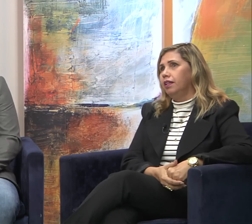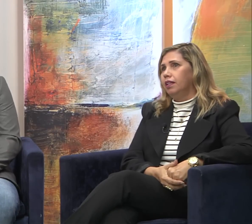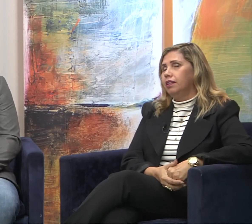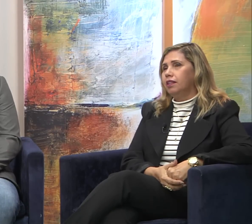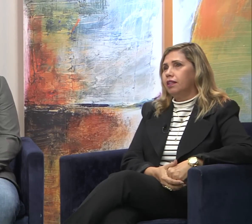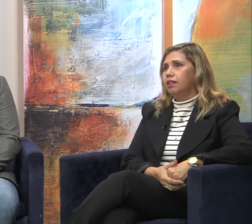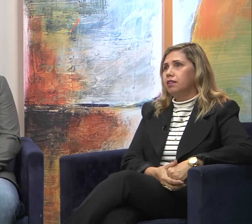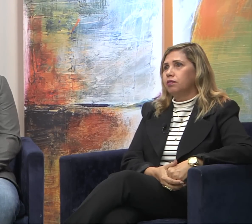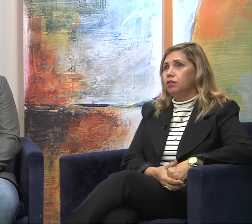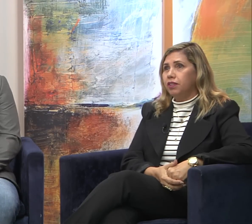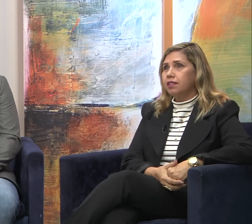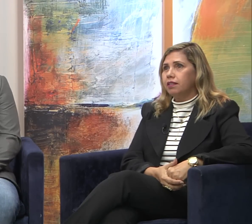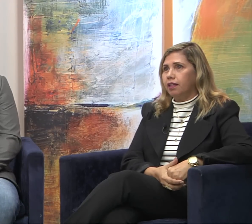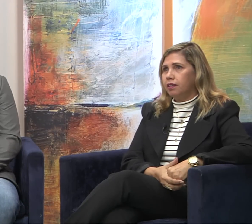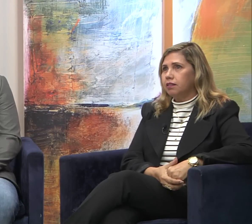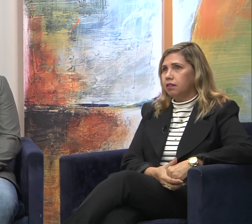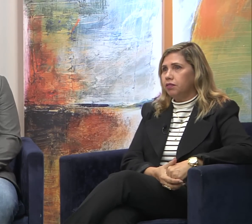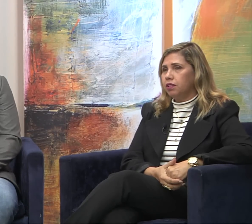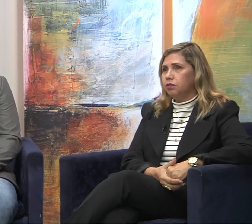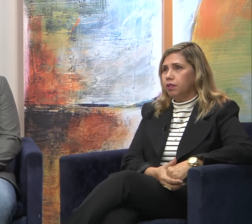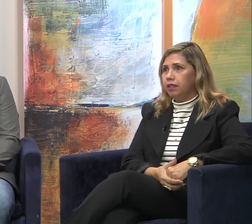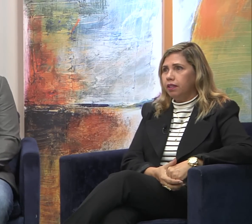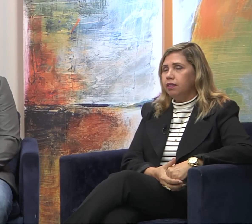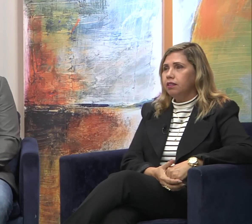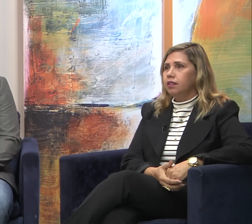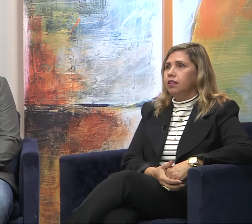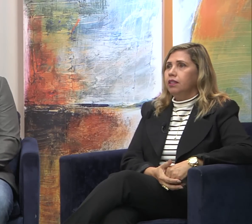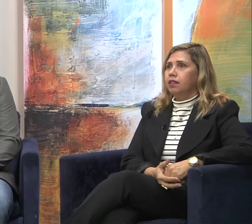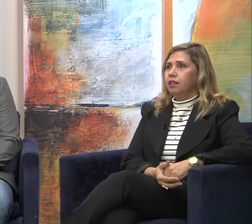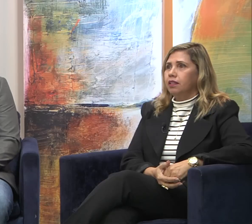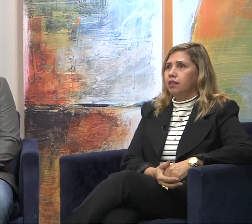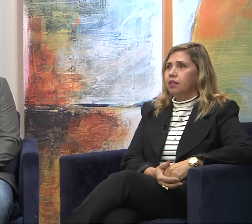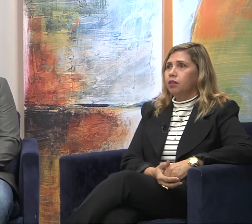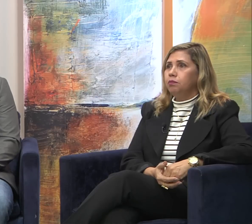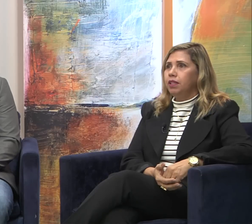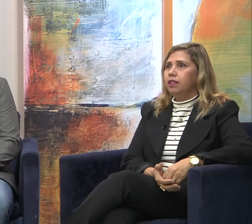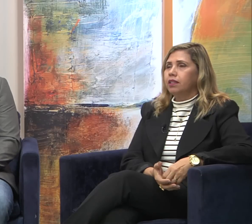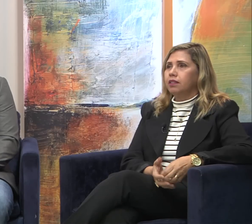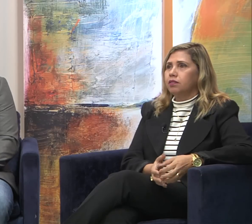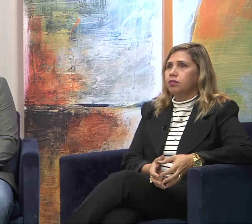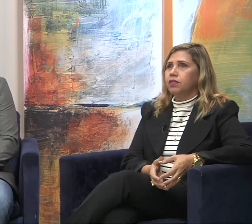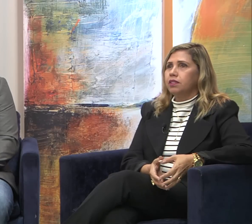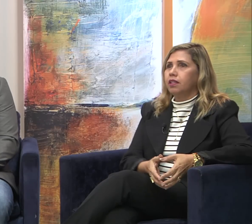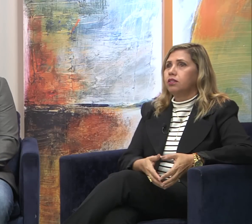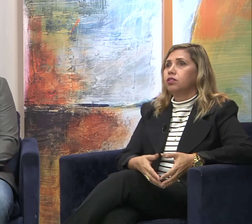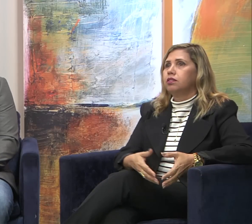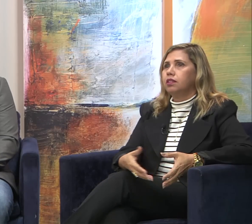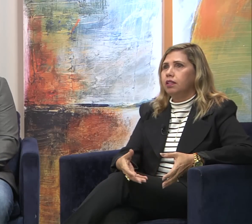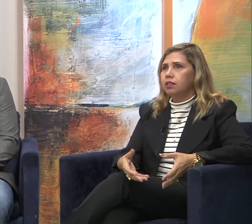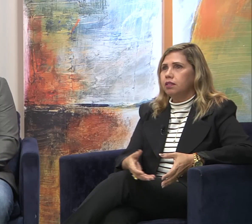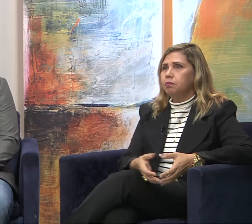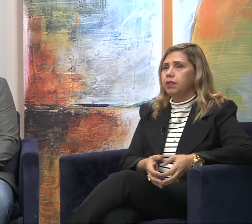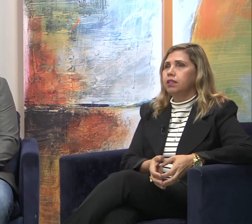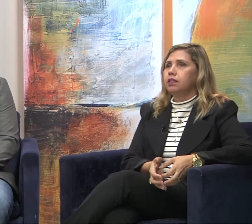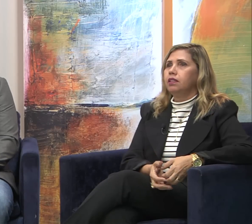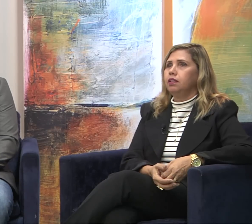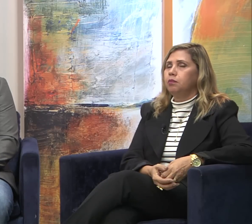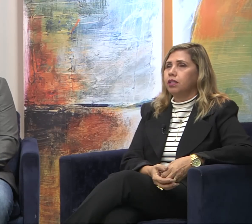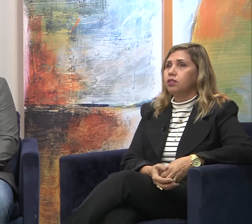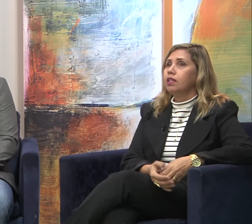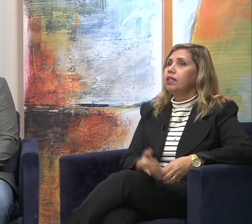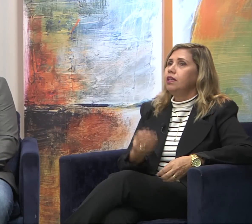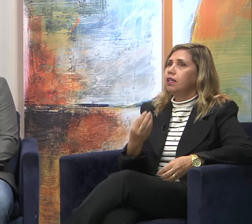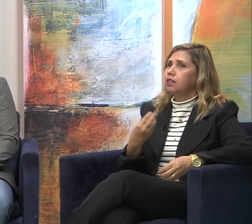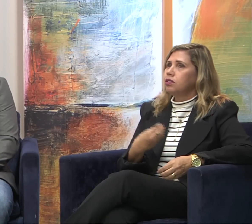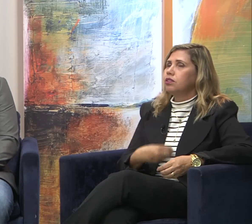também nas universidades, através de uma lei. Ela obriga que as universidades tenham a disciplina de